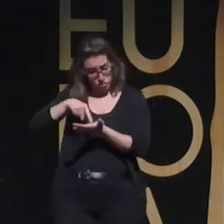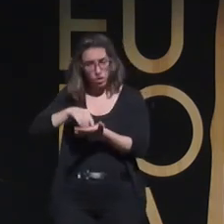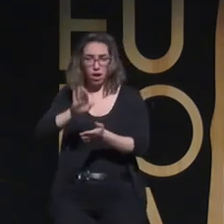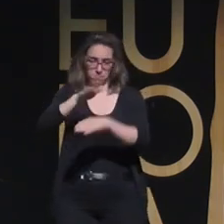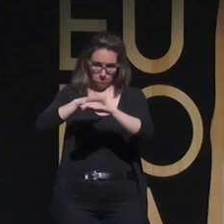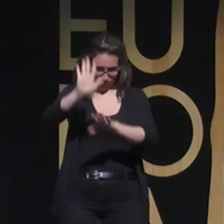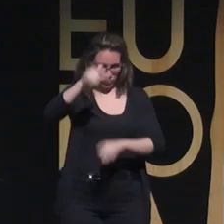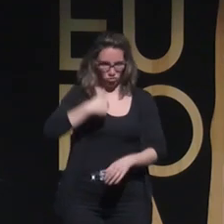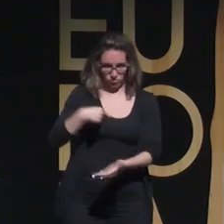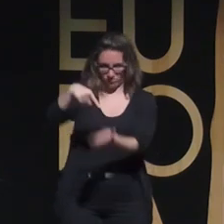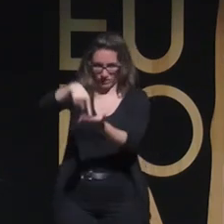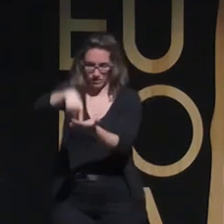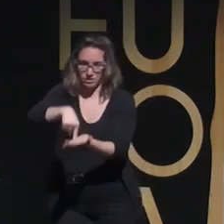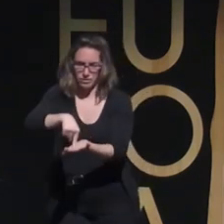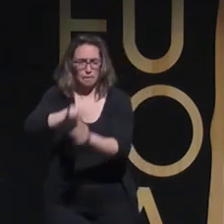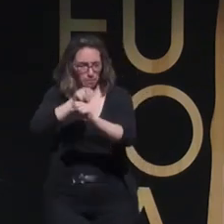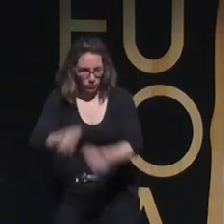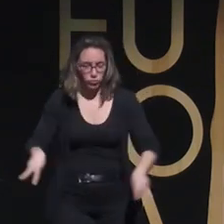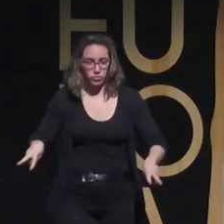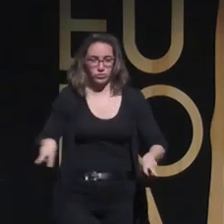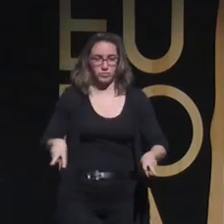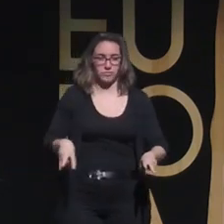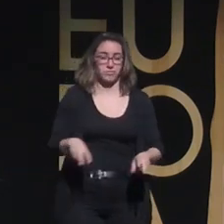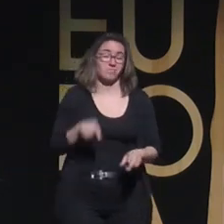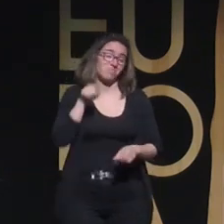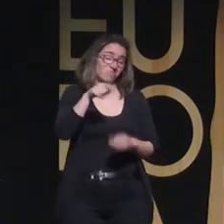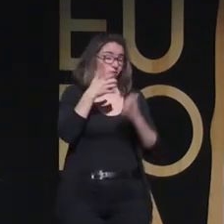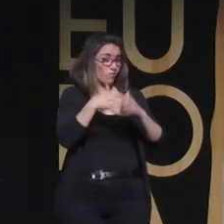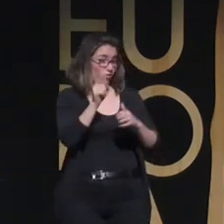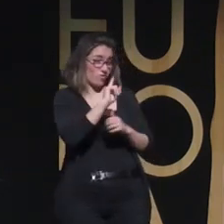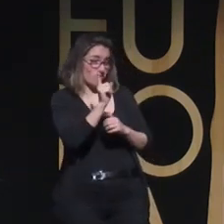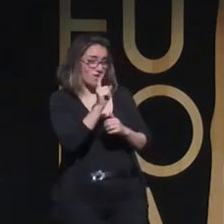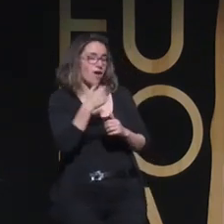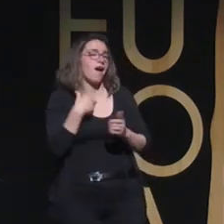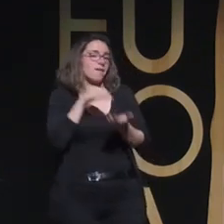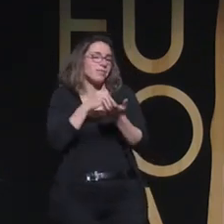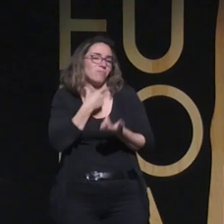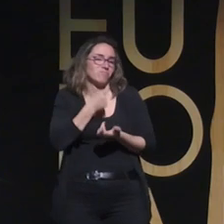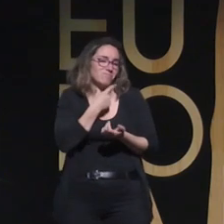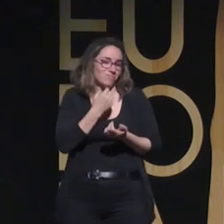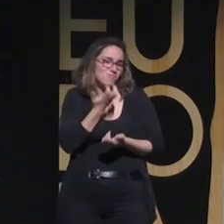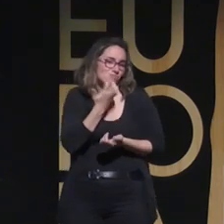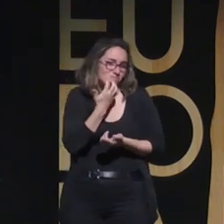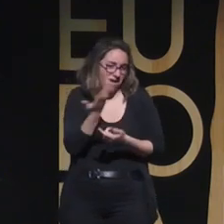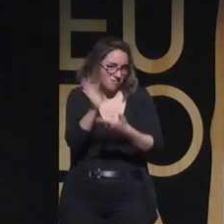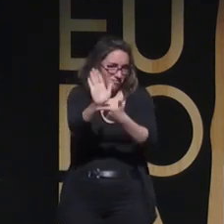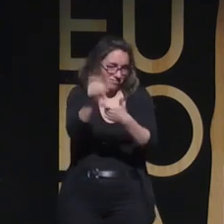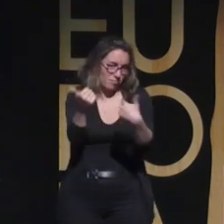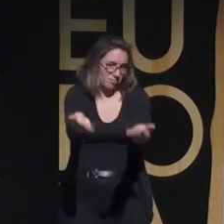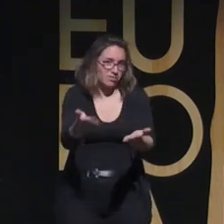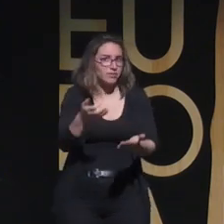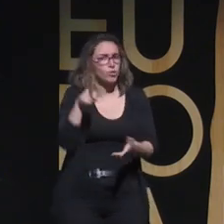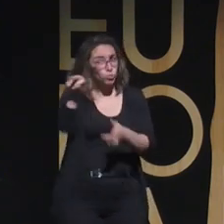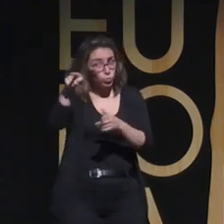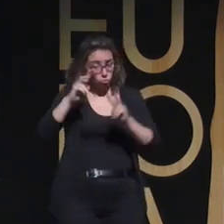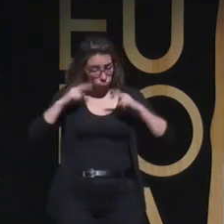exigir y te vas a cagar, ¿no? Va a ser peor, ¿no? No va a funcionar. Yo lo uso como broma de poder explicarle al adolescente, el poder decirle, mira, tú has elegido